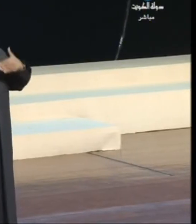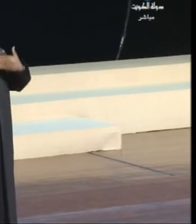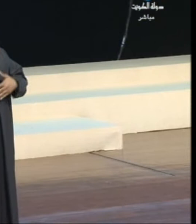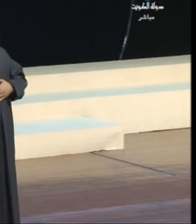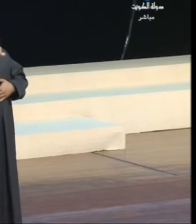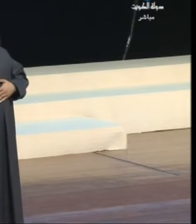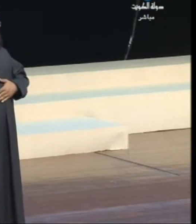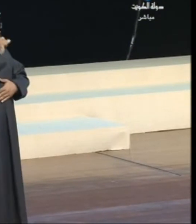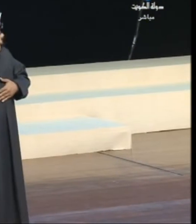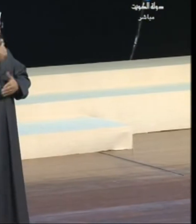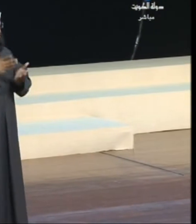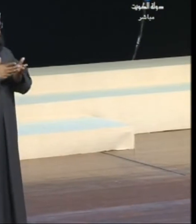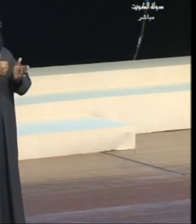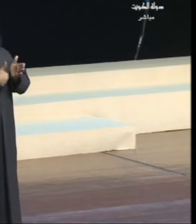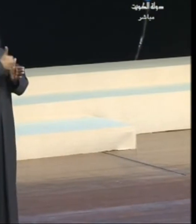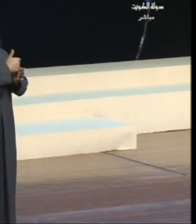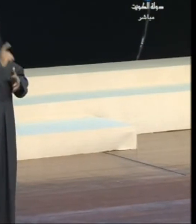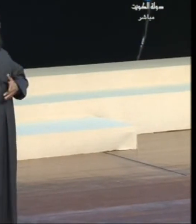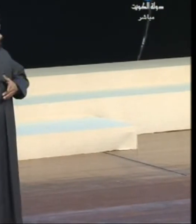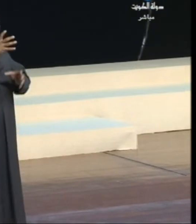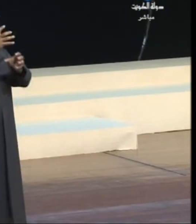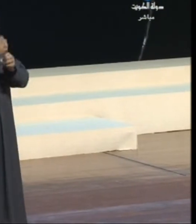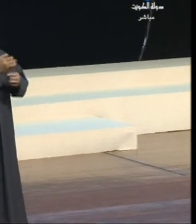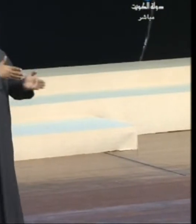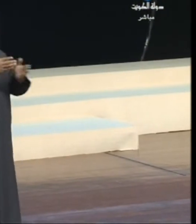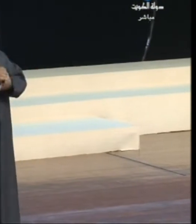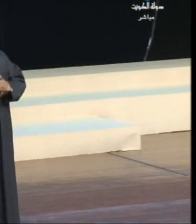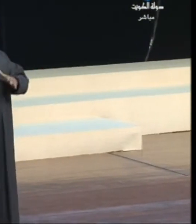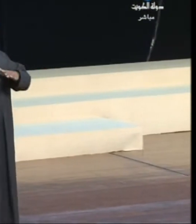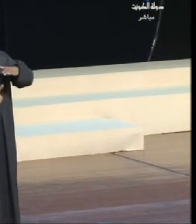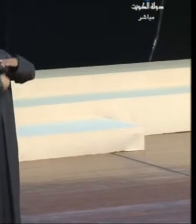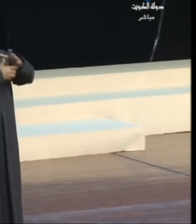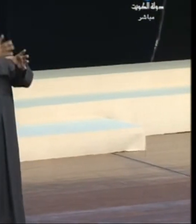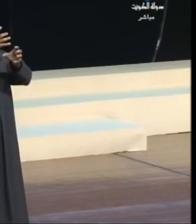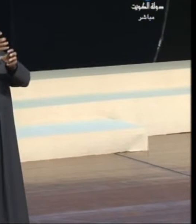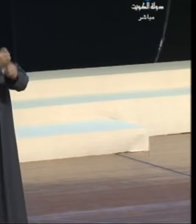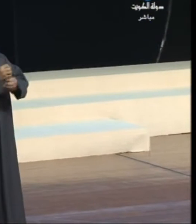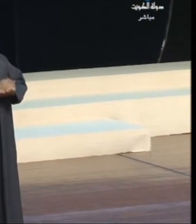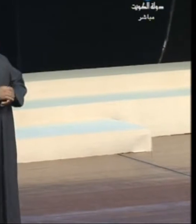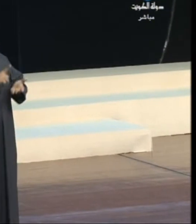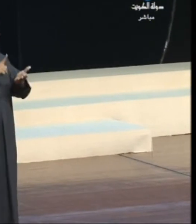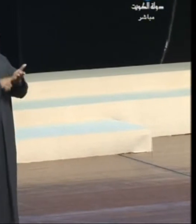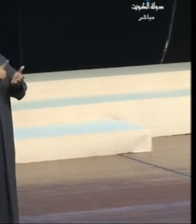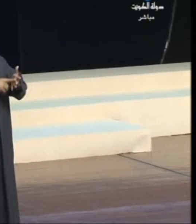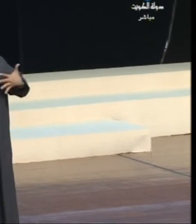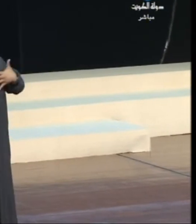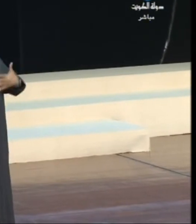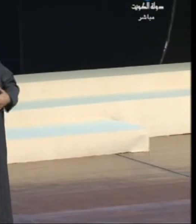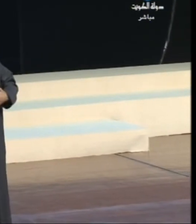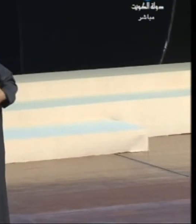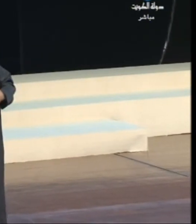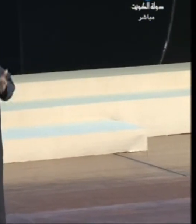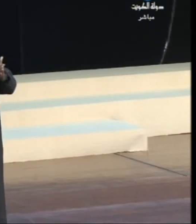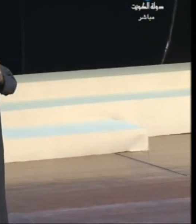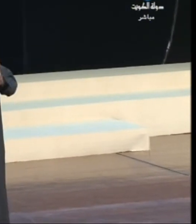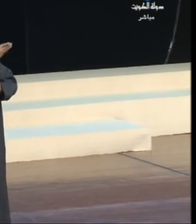الإسلام ونصرة المسلمين. حضرة صاحب السمو أمير البلاد، يشرفني في رحاب هذا الاحتفال الطيب